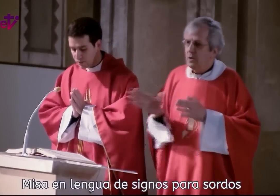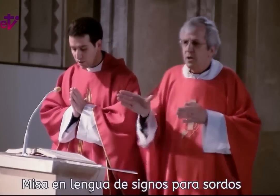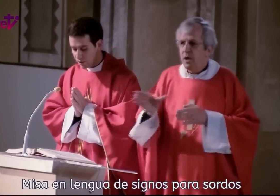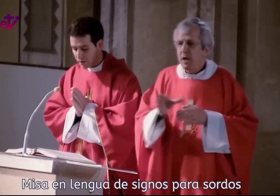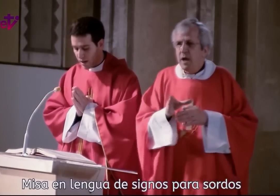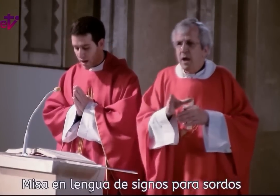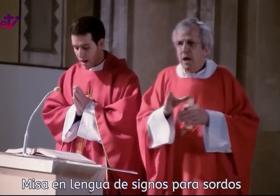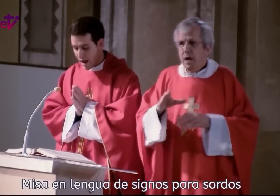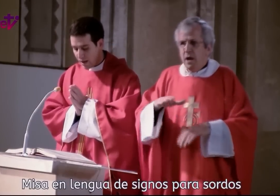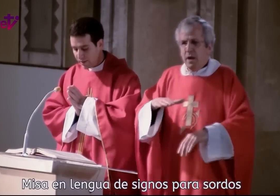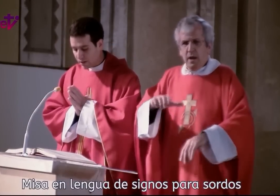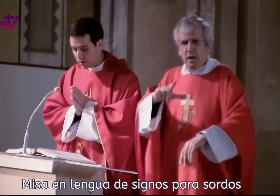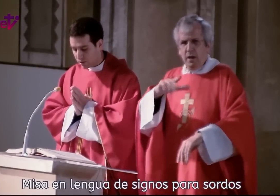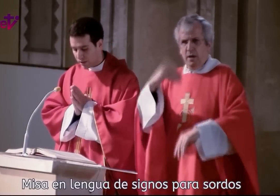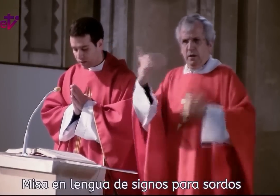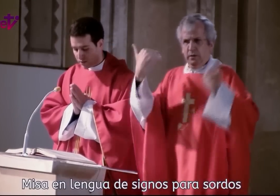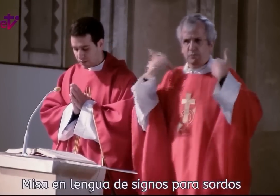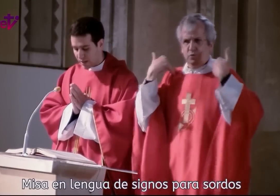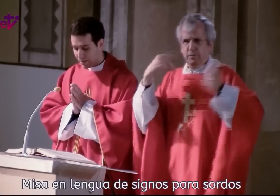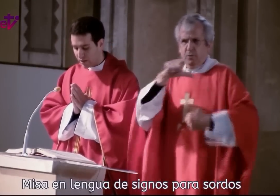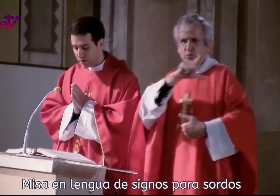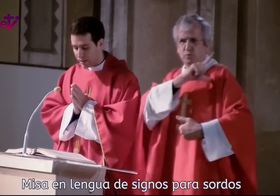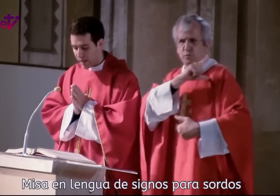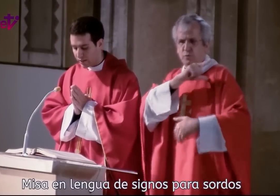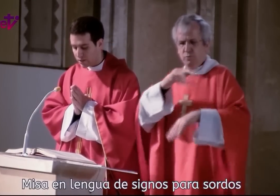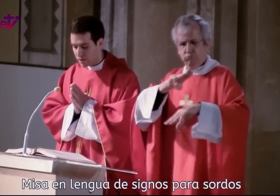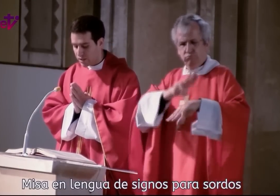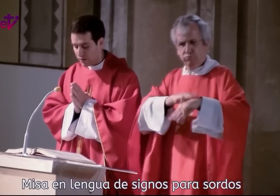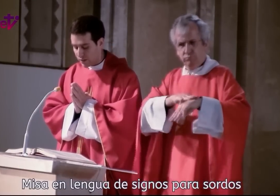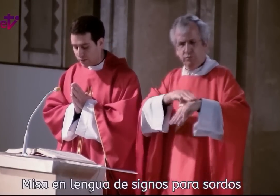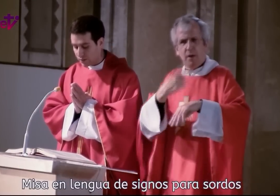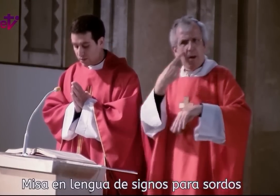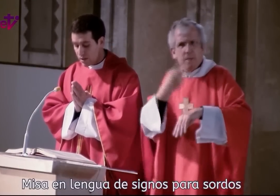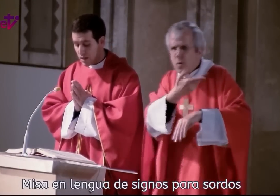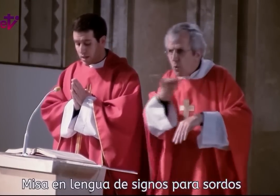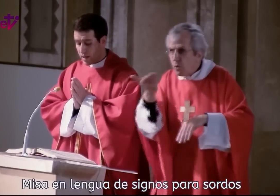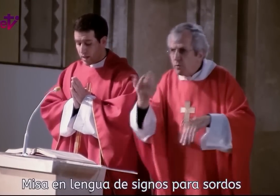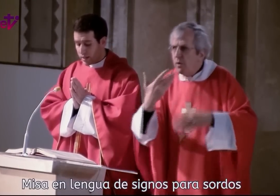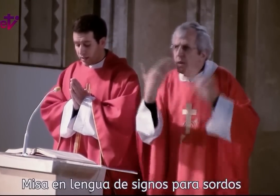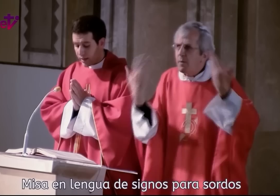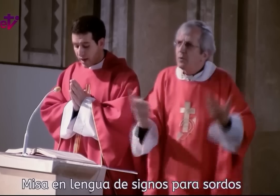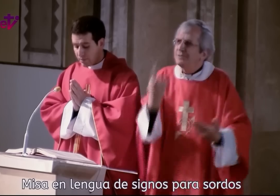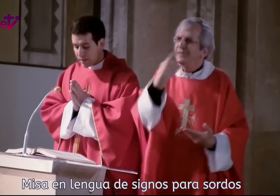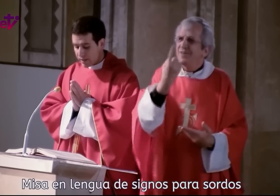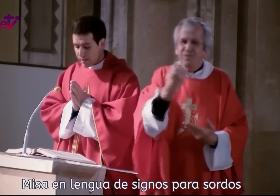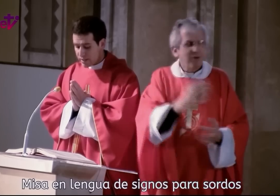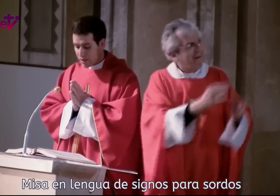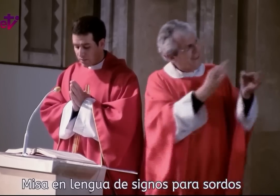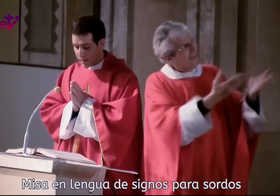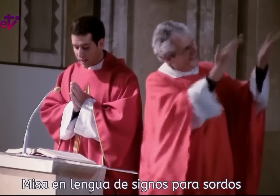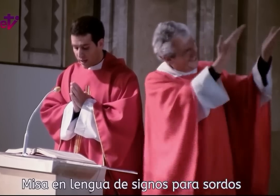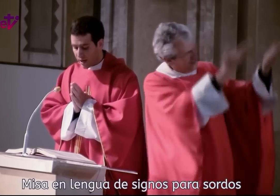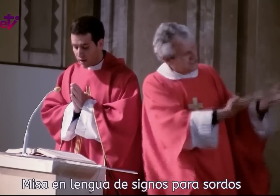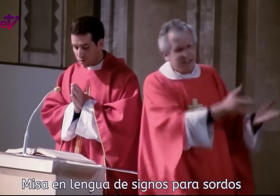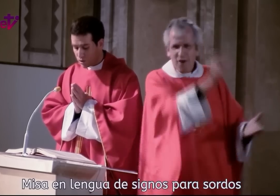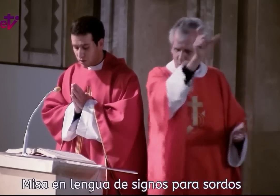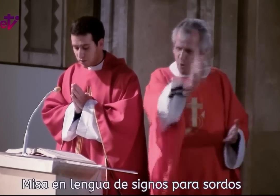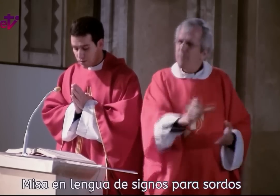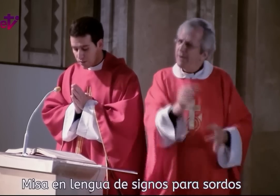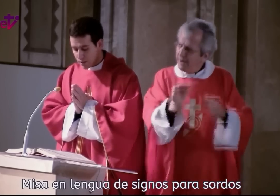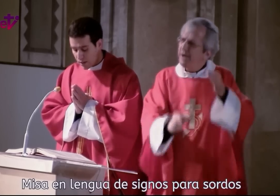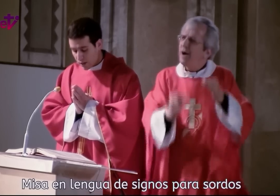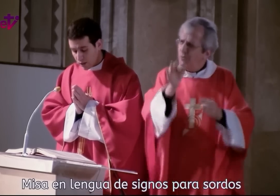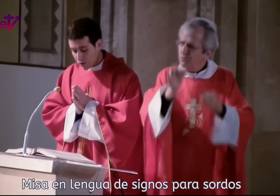El centurión, al ver lo ocurrido, daba gloria a Dios, diciendo: realmente este hombre era